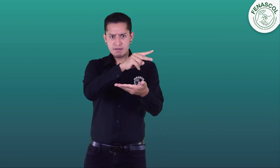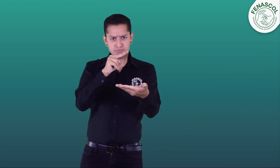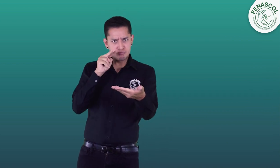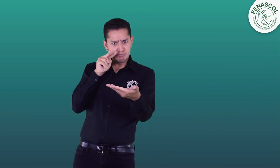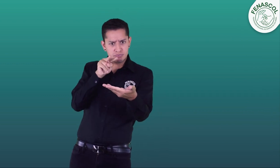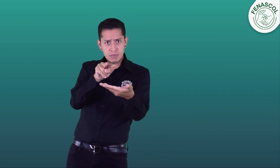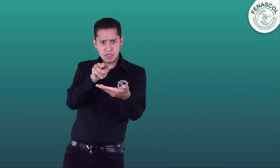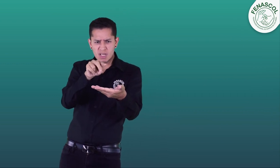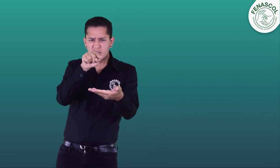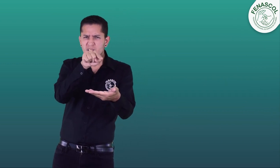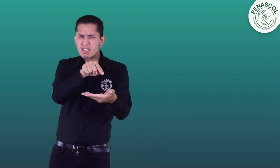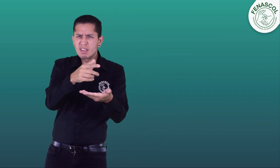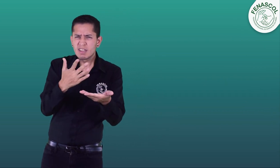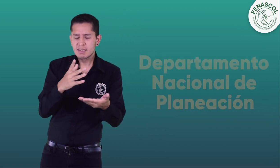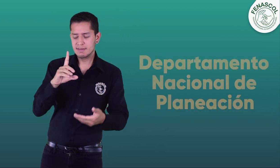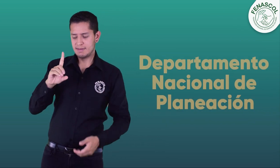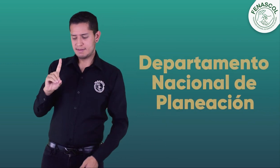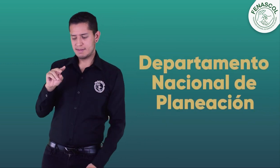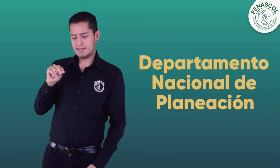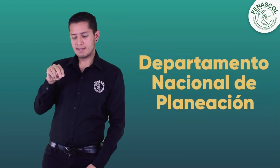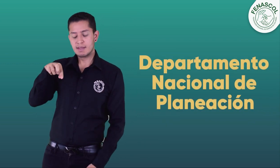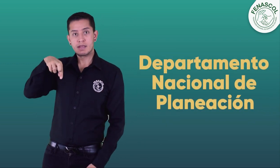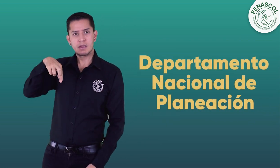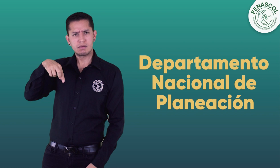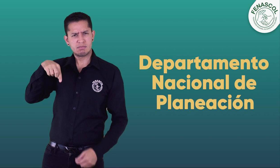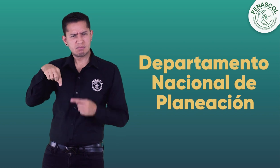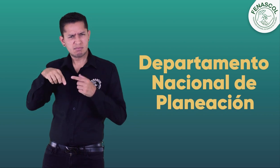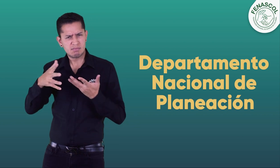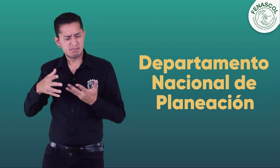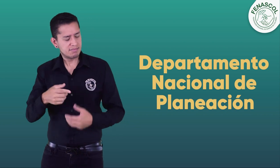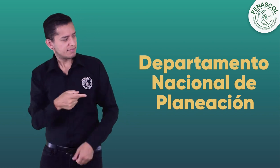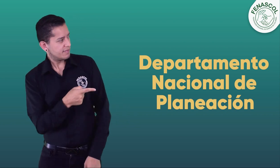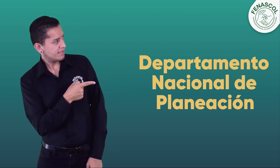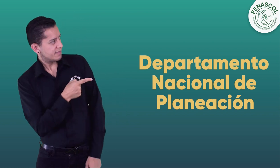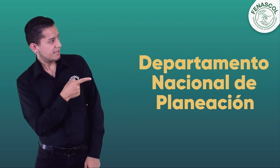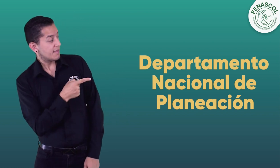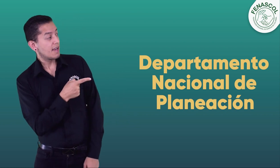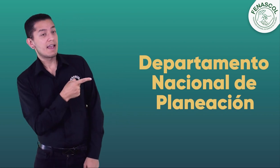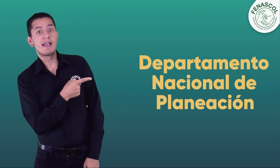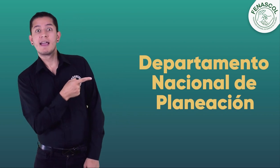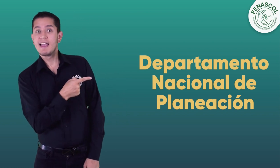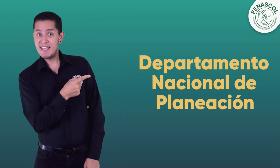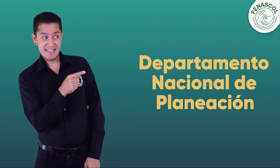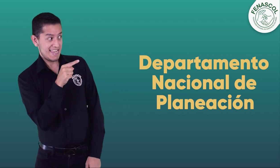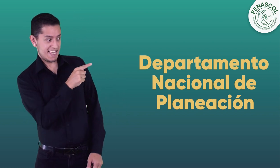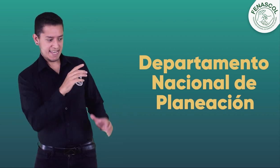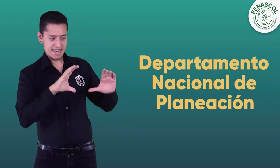Sí. ¿Viste en tu portátil el concepto de Departamento Nacional de